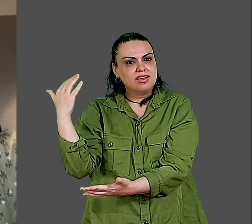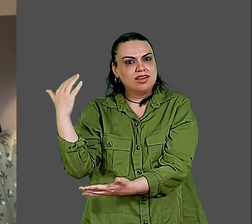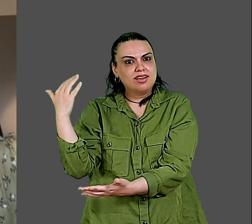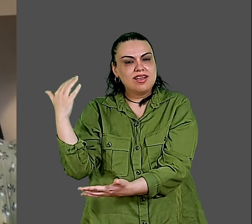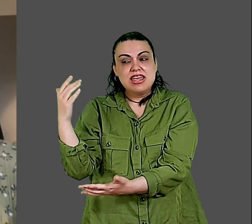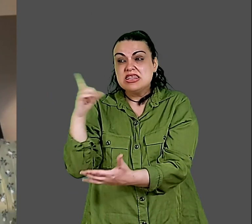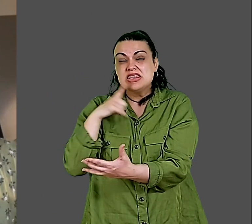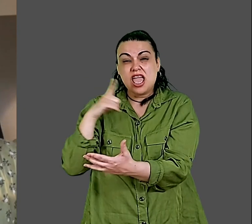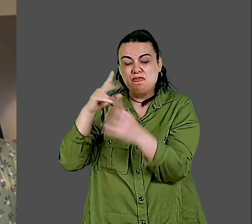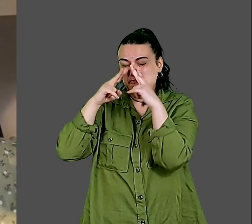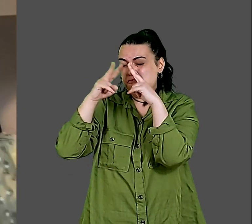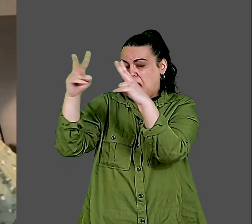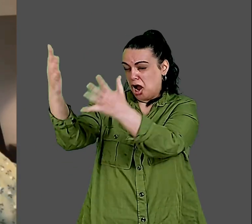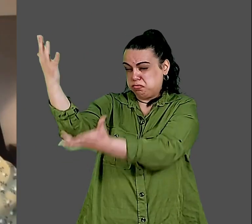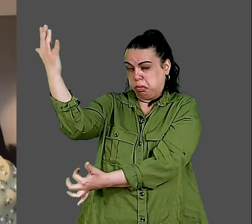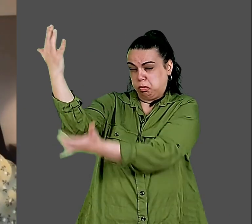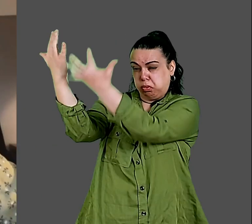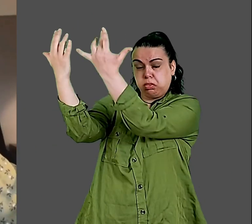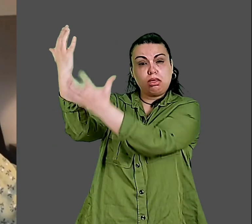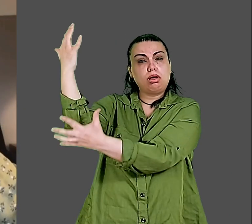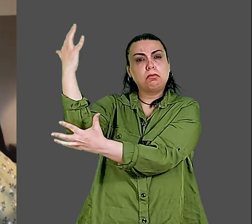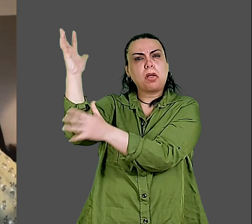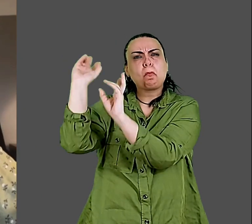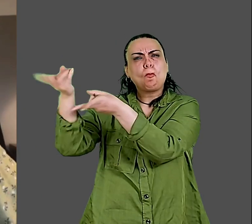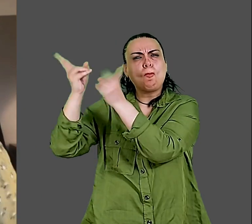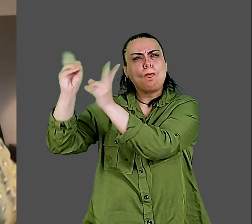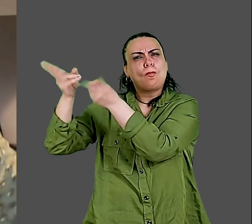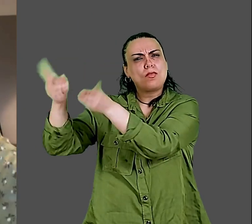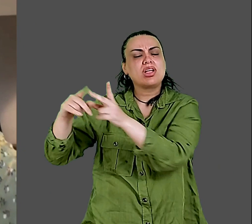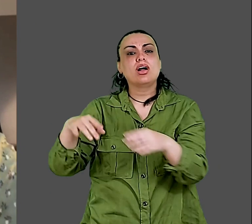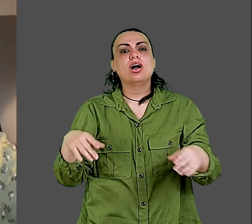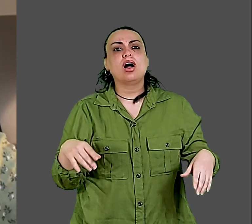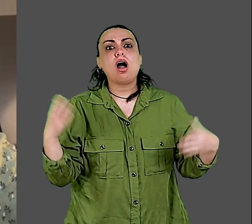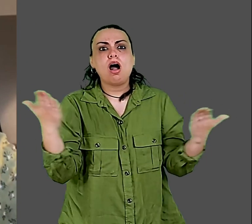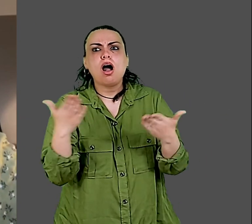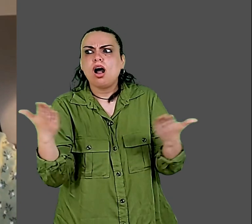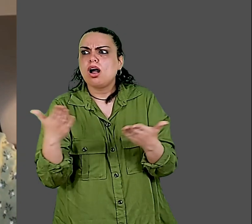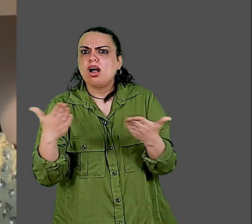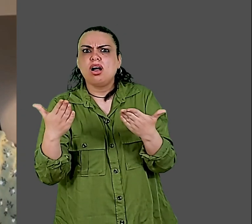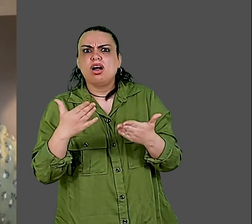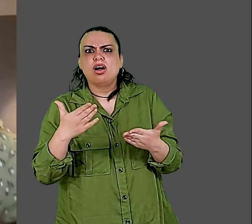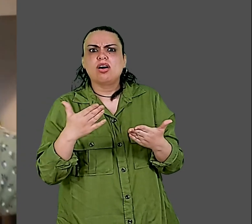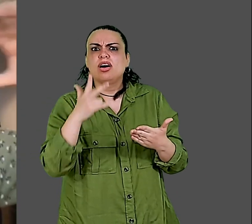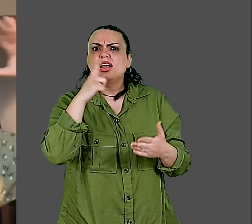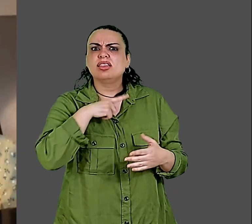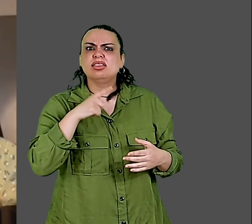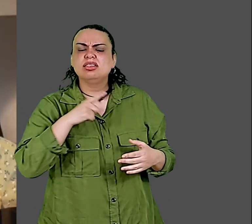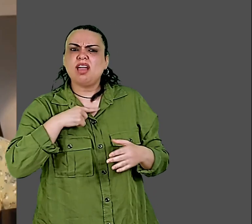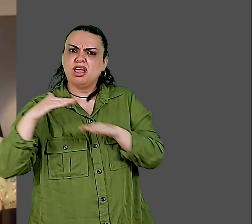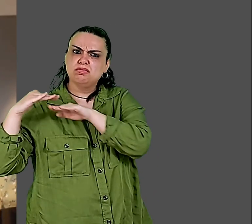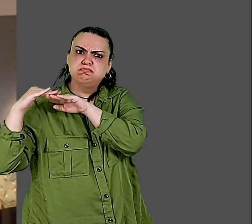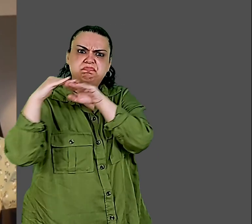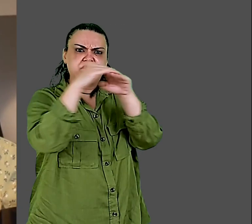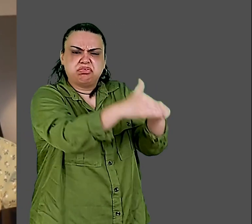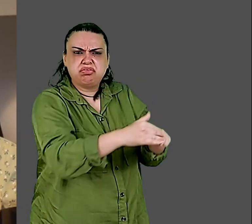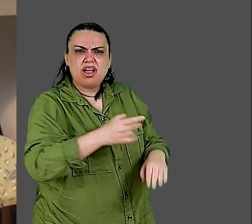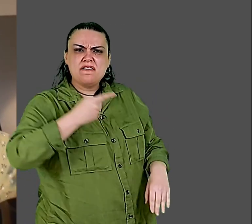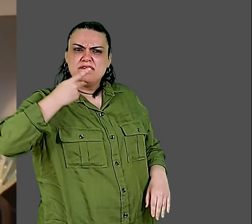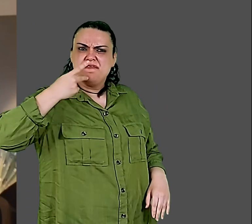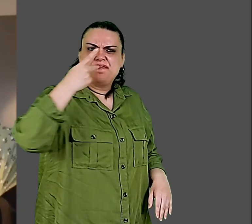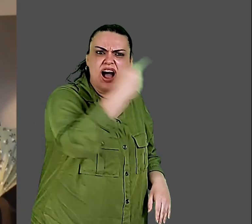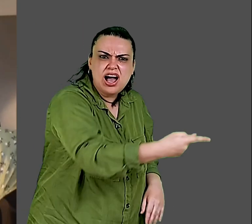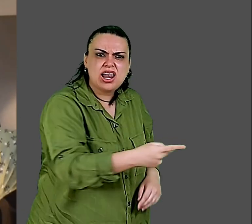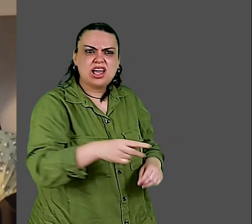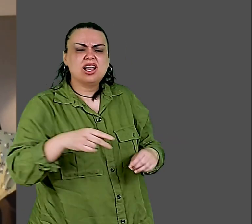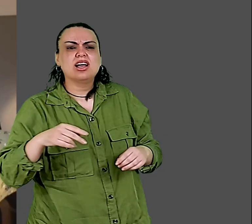né? Que arde, mas não consome. E uma voz que se manifesta. Um ambiente de santidade.